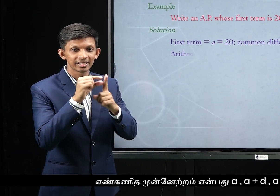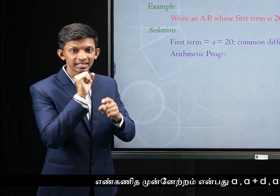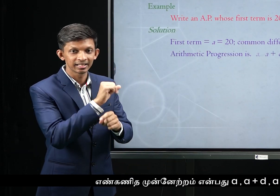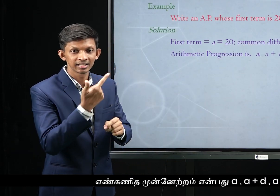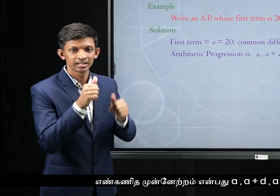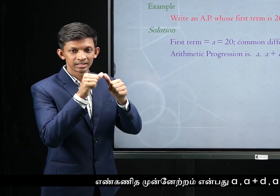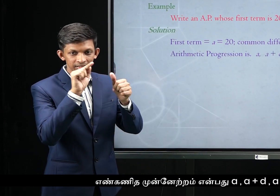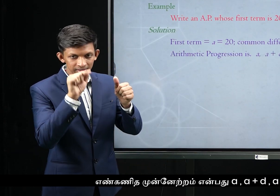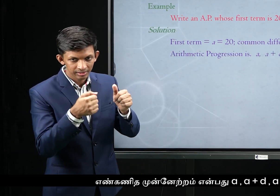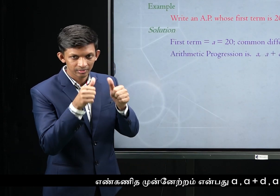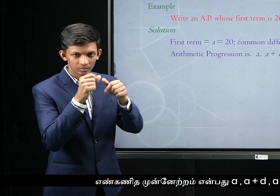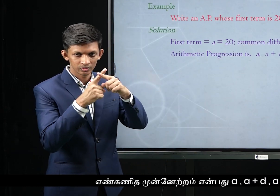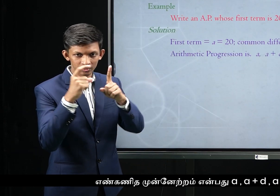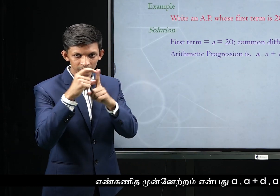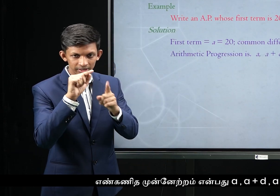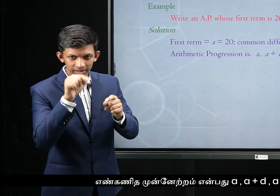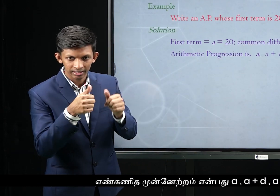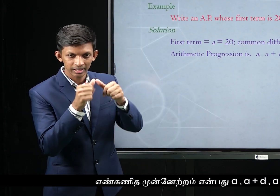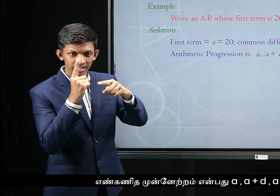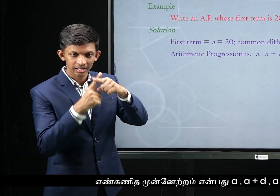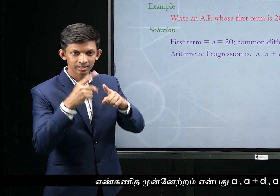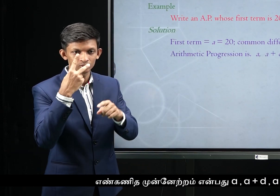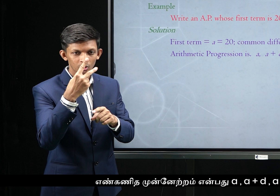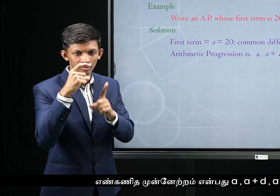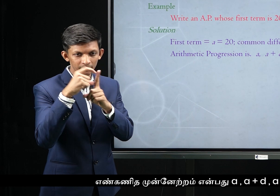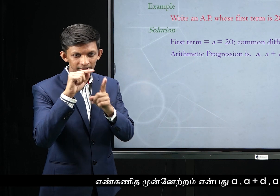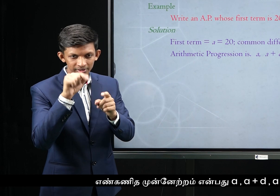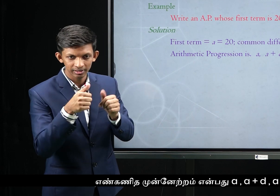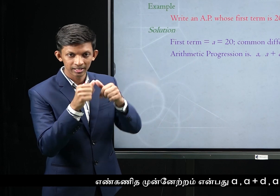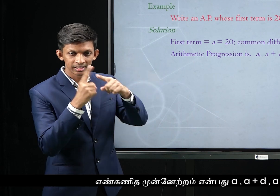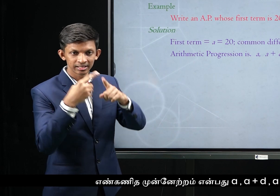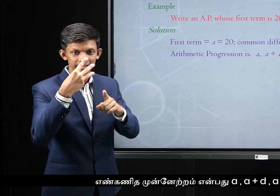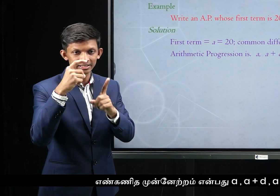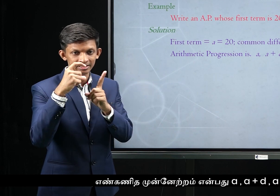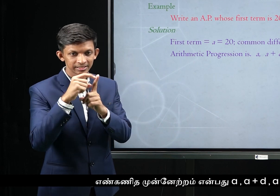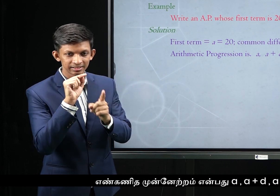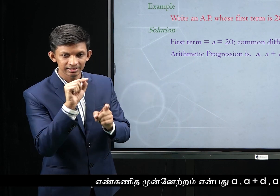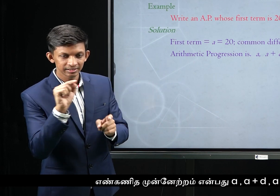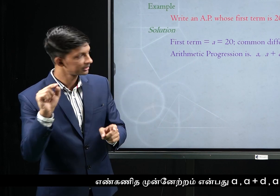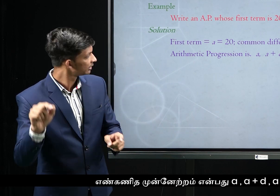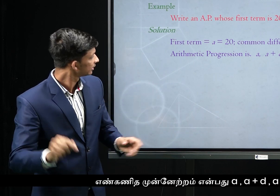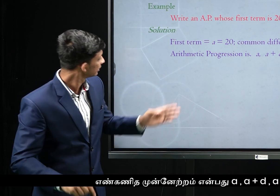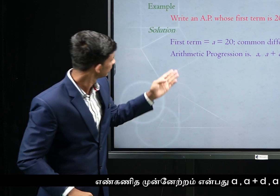எண்கணித முன்னேற்றம் என்பது ஏ கூட்டல் டி ஏ கூட்டல் 2 டி ஏ கூட்டல் 3